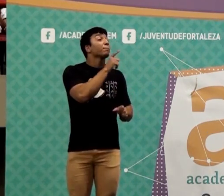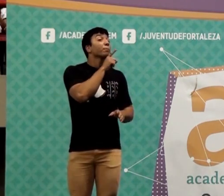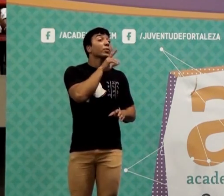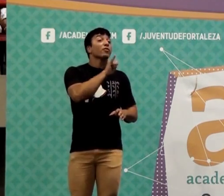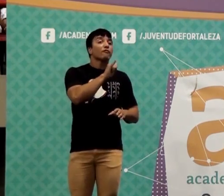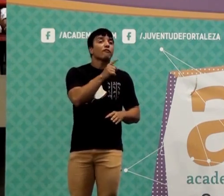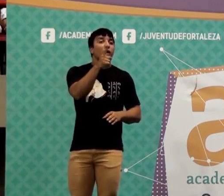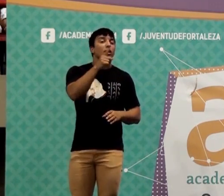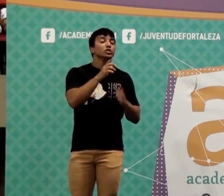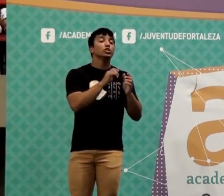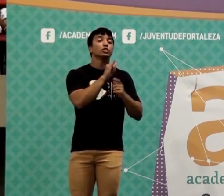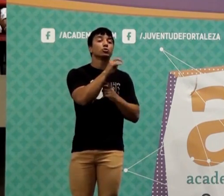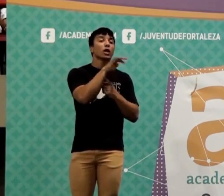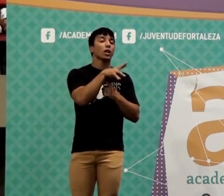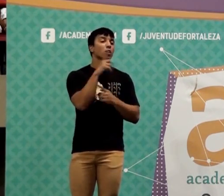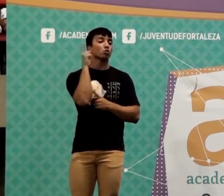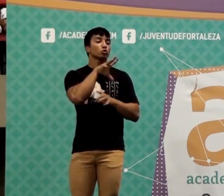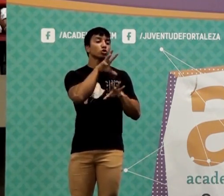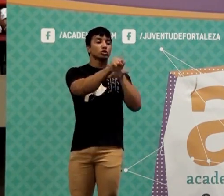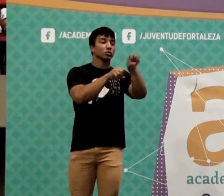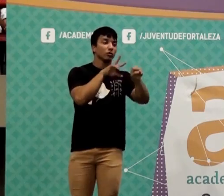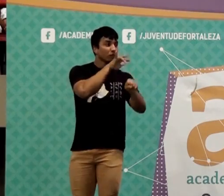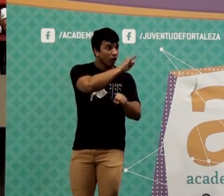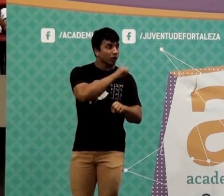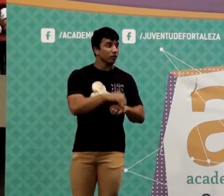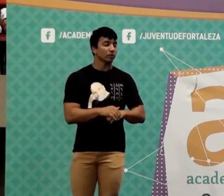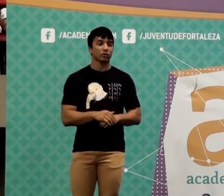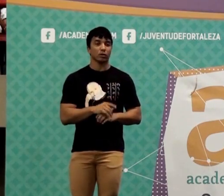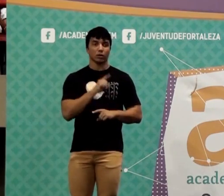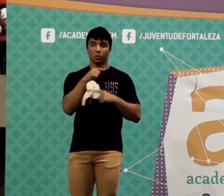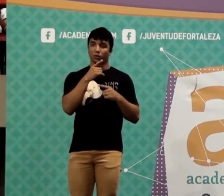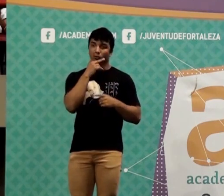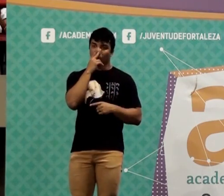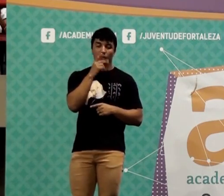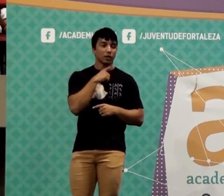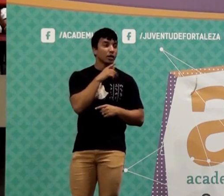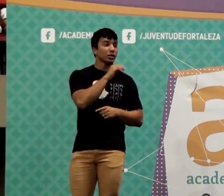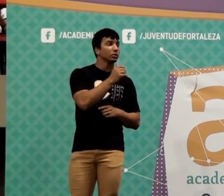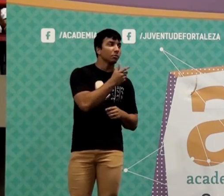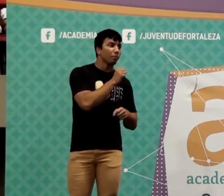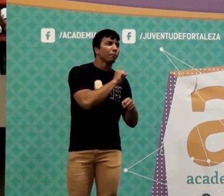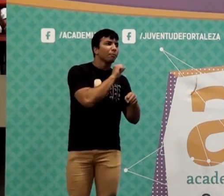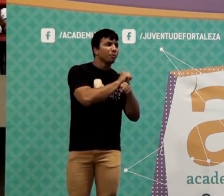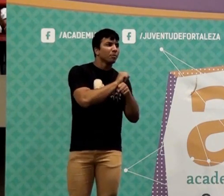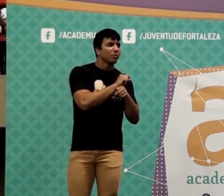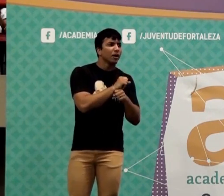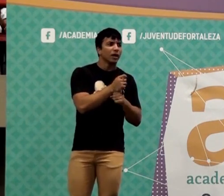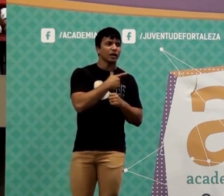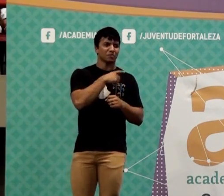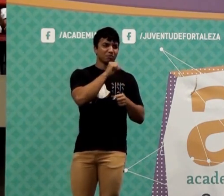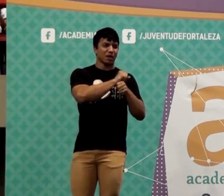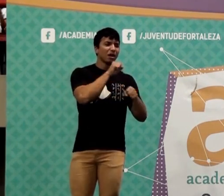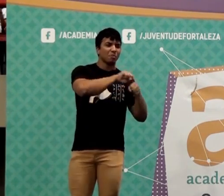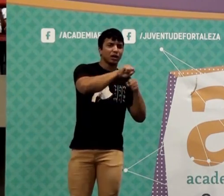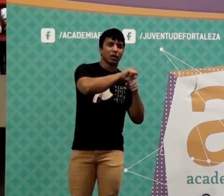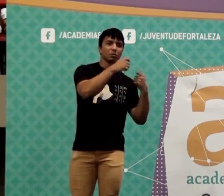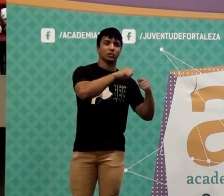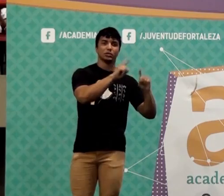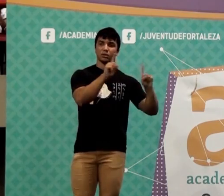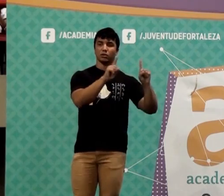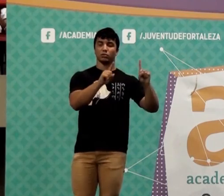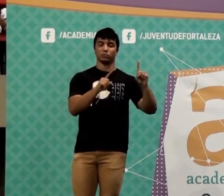E outra coisa, o templário, ele era um monge. Professor, como é que o monge mata? Não disseram para ele que as pessoas que ele